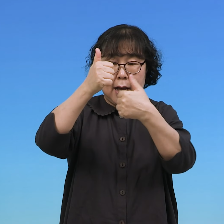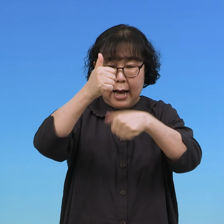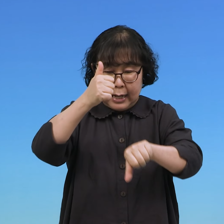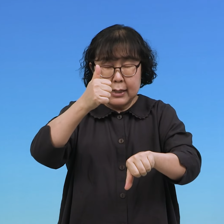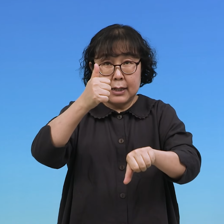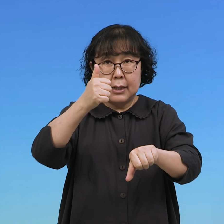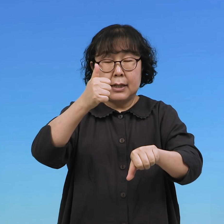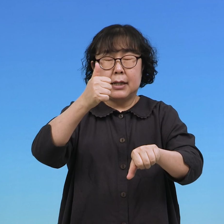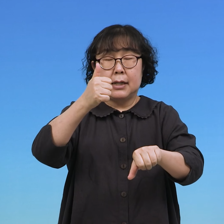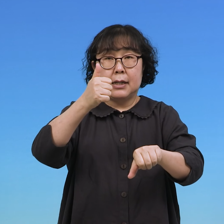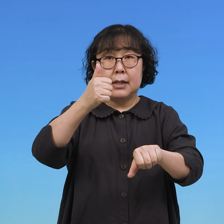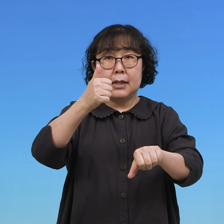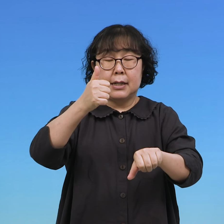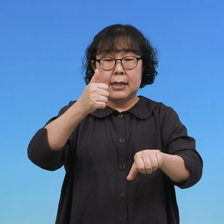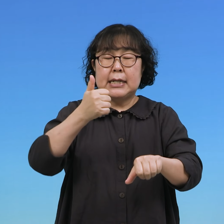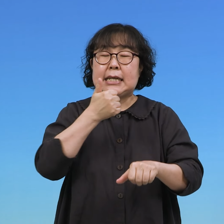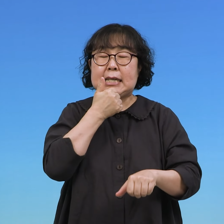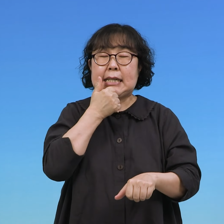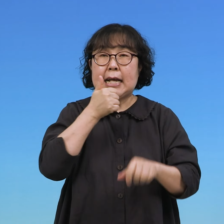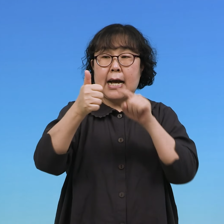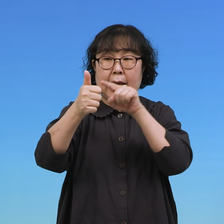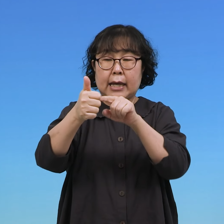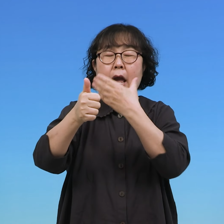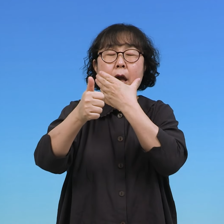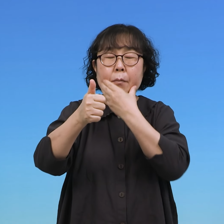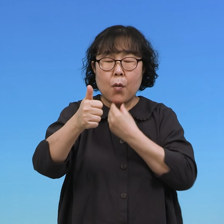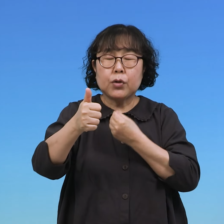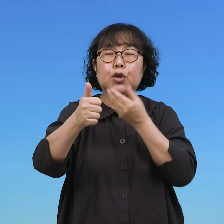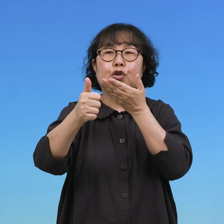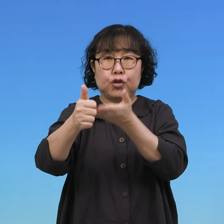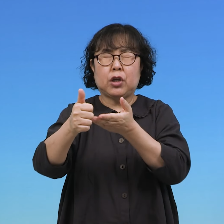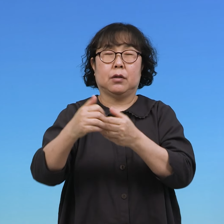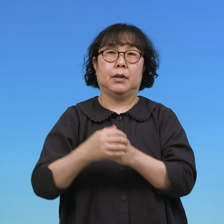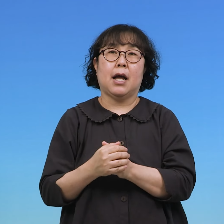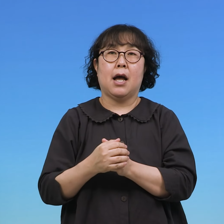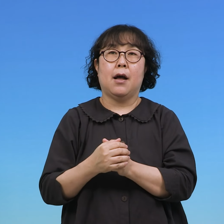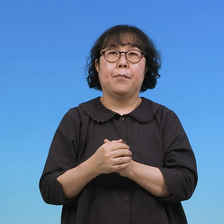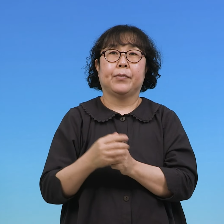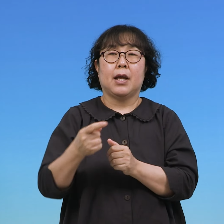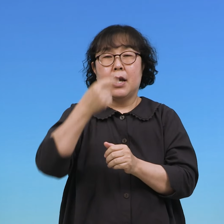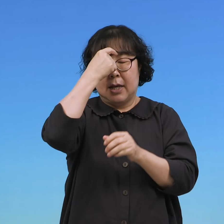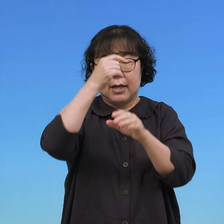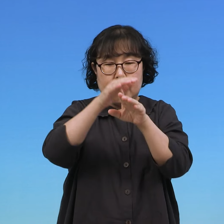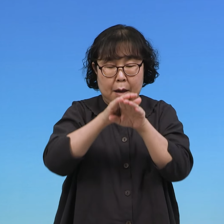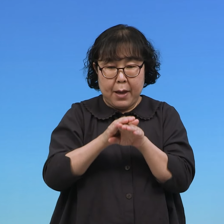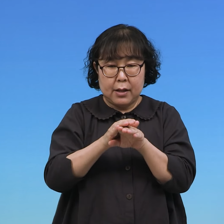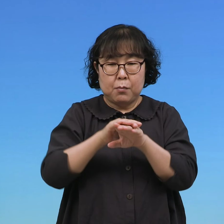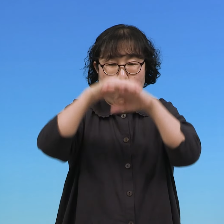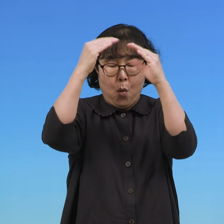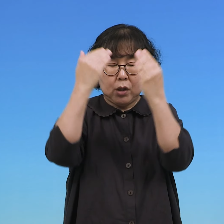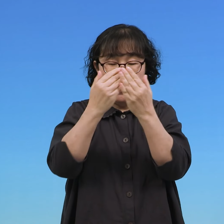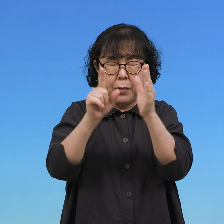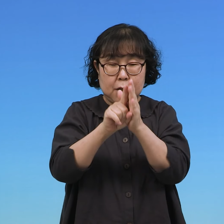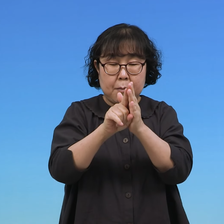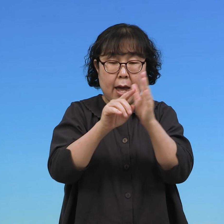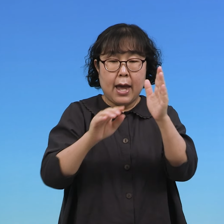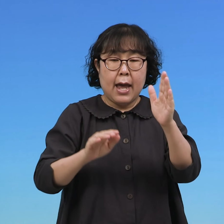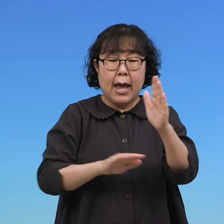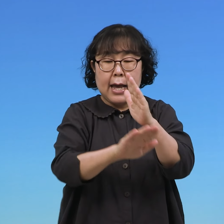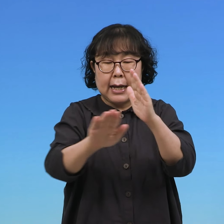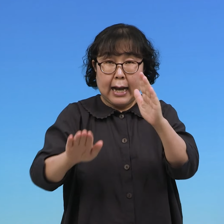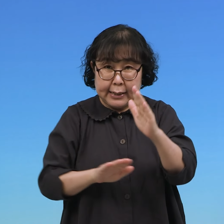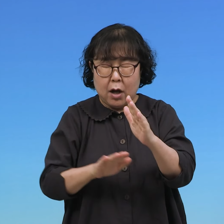아들 이삭에게 복을 주셨고, 오늘 예배하는 모든 믿음의 가정마다 이런 복이 있기를 바랍니다.